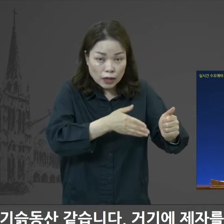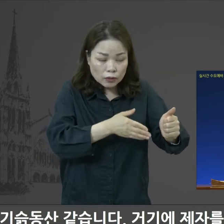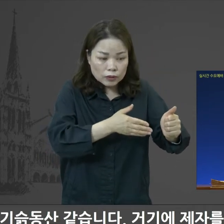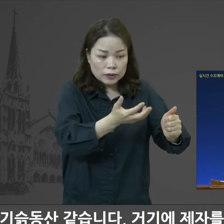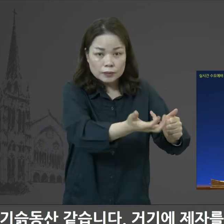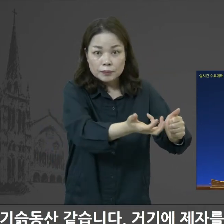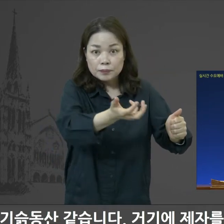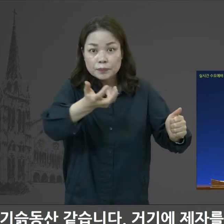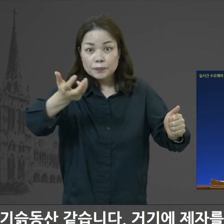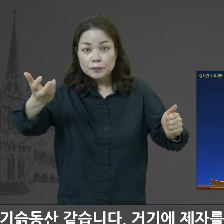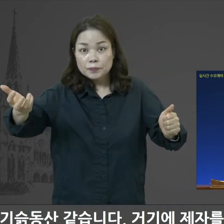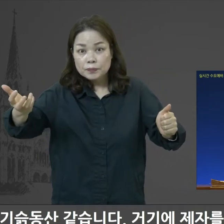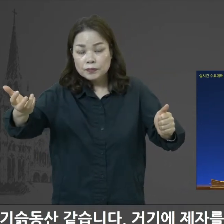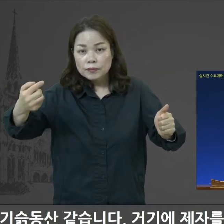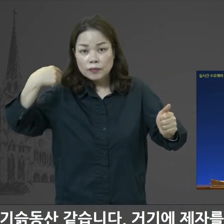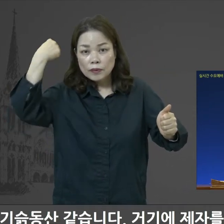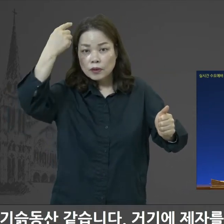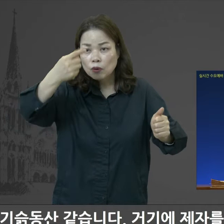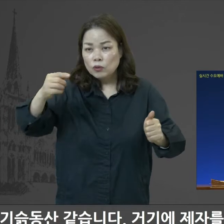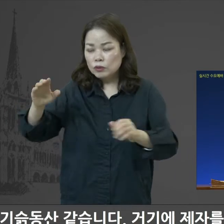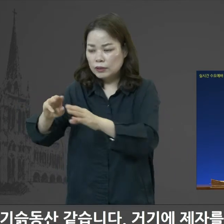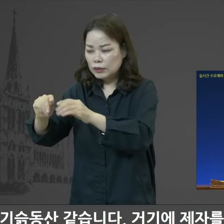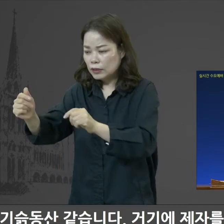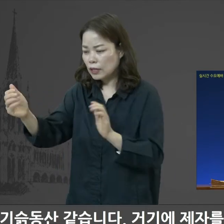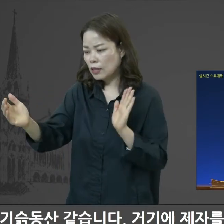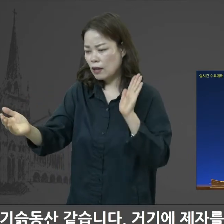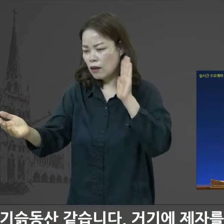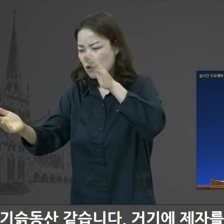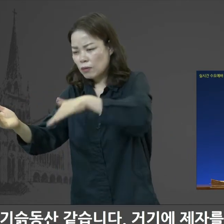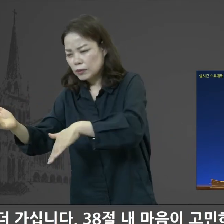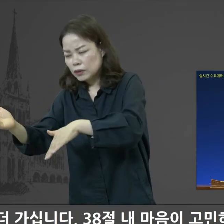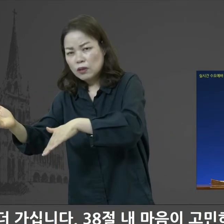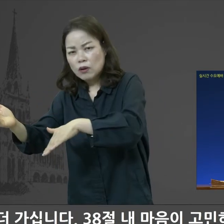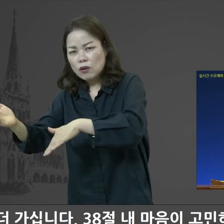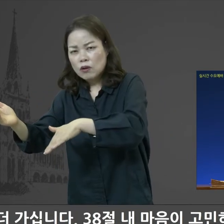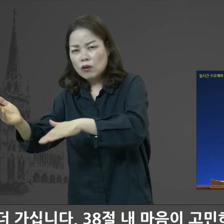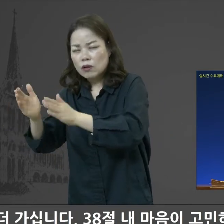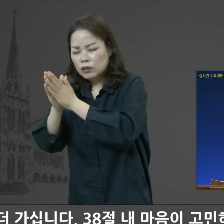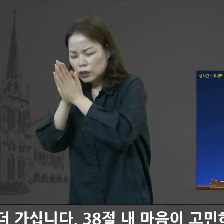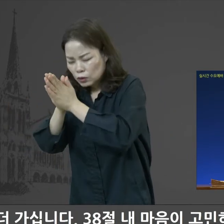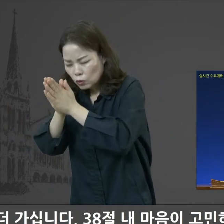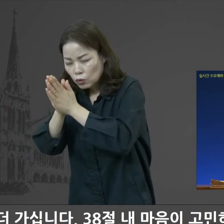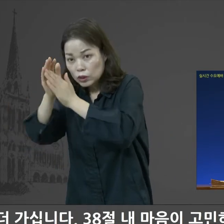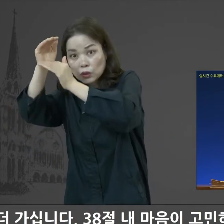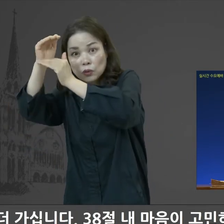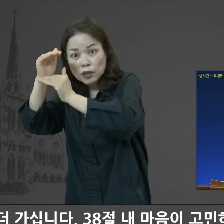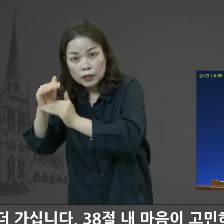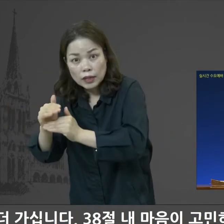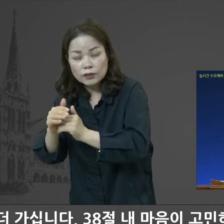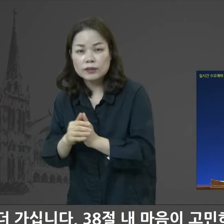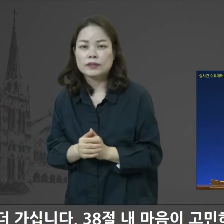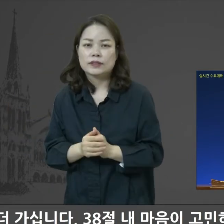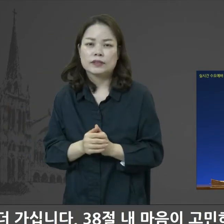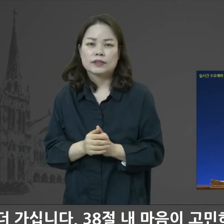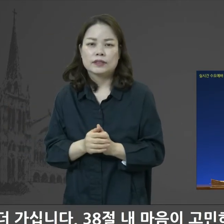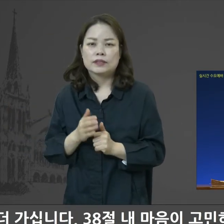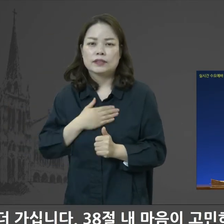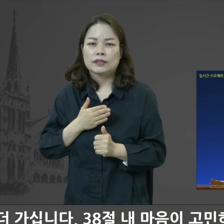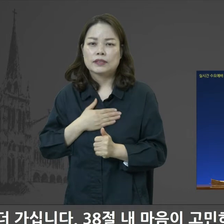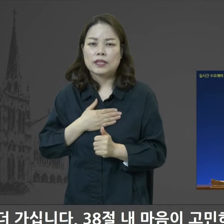자리를 옮기시고 얼굴을 땅에 대고 엎드려 기도하셨다. 그 기도의 내용은 이